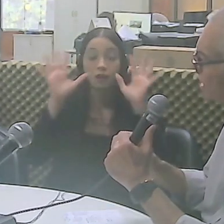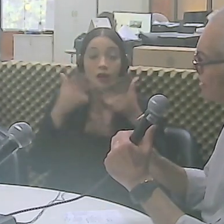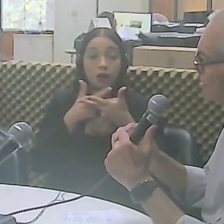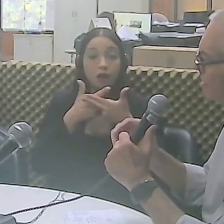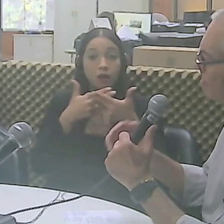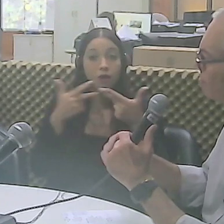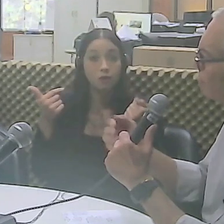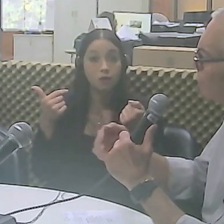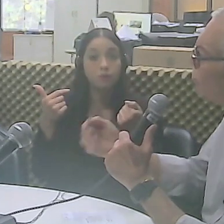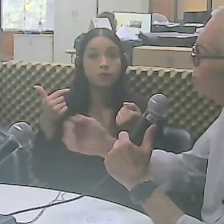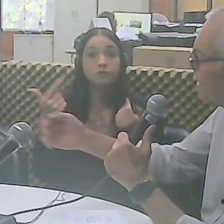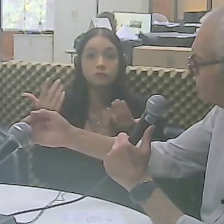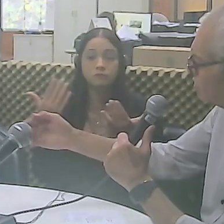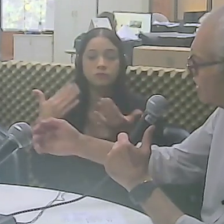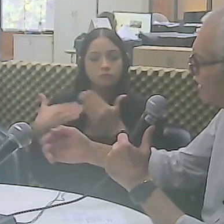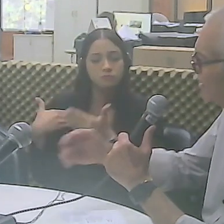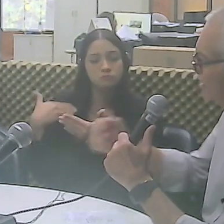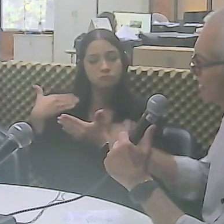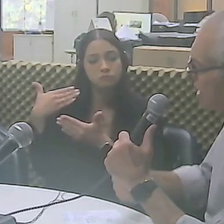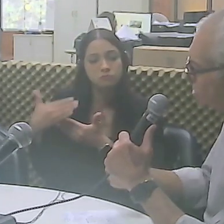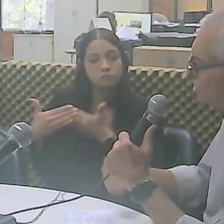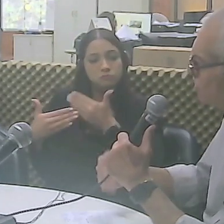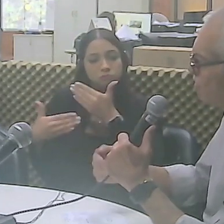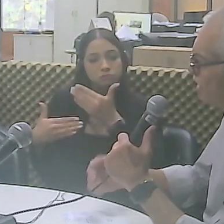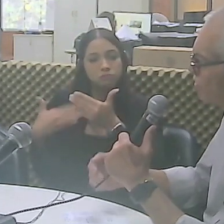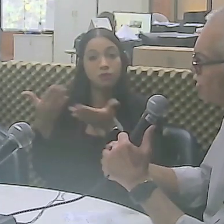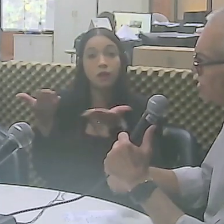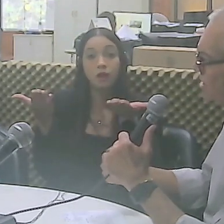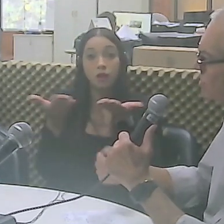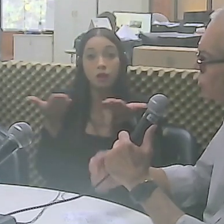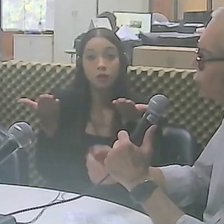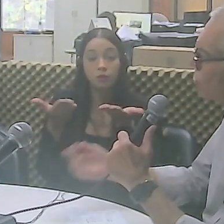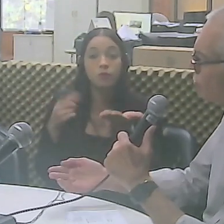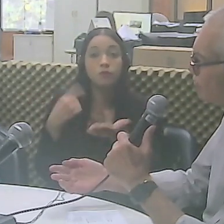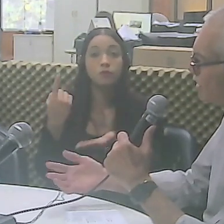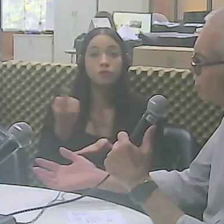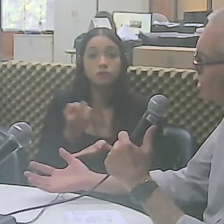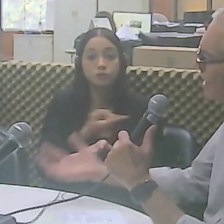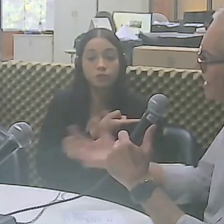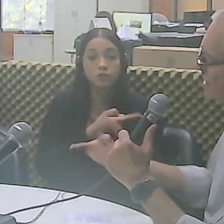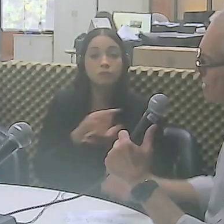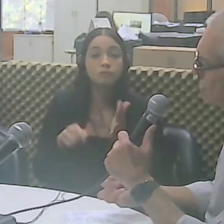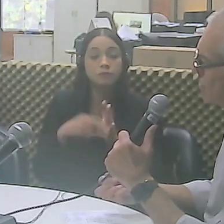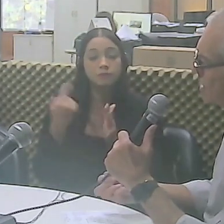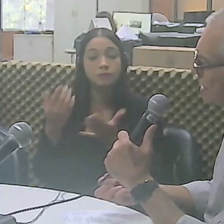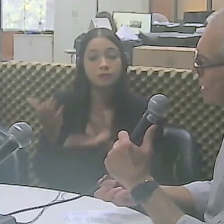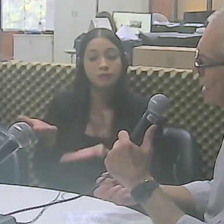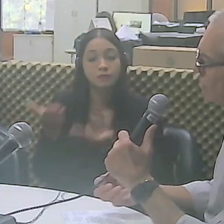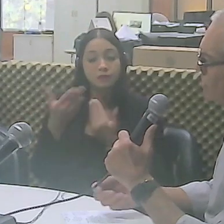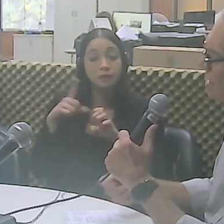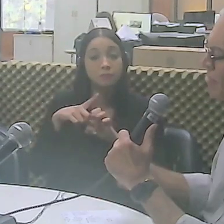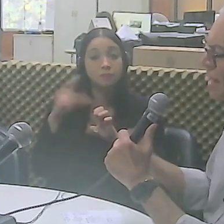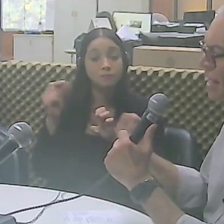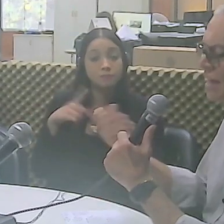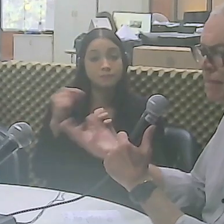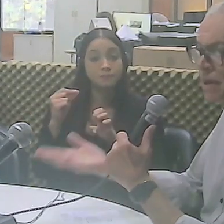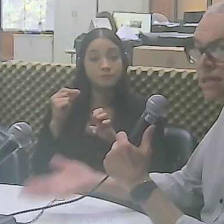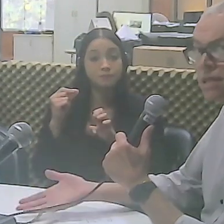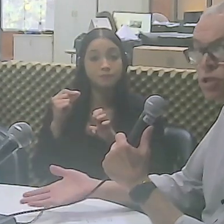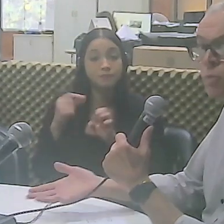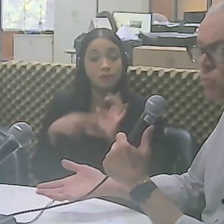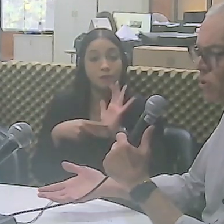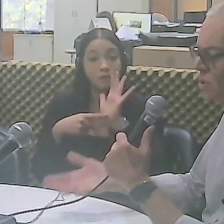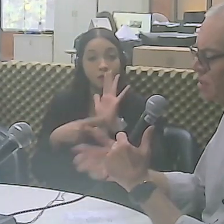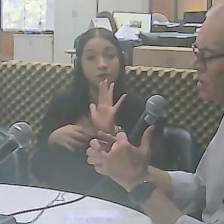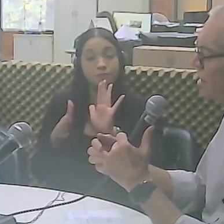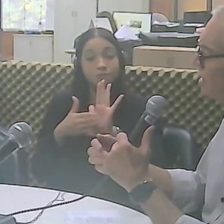coisas têm movimentos, né? Neste momento, nós estamos no movimento de trazer o empresariado para que ele